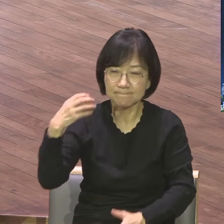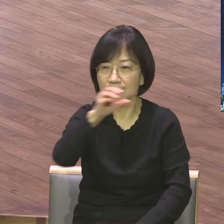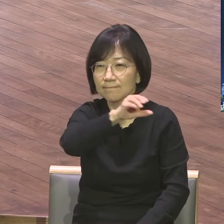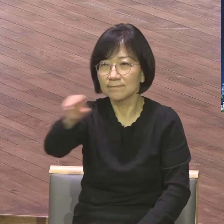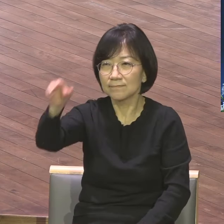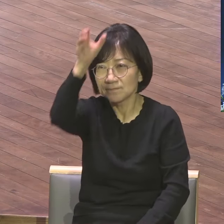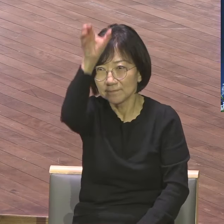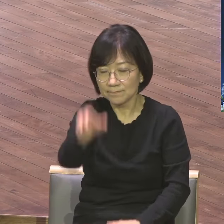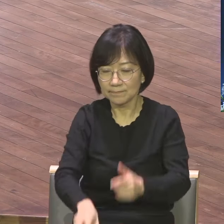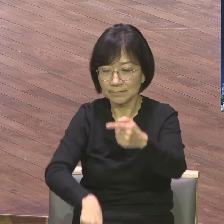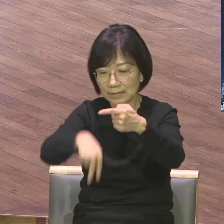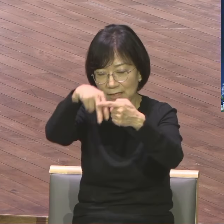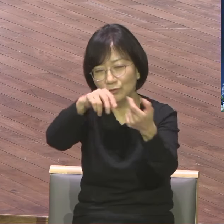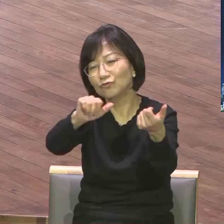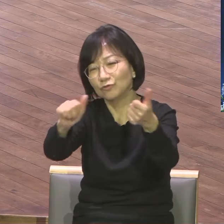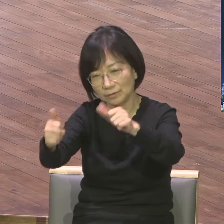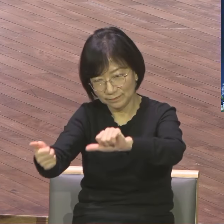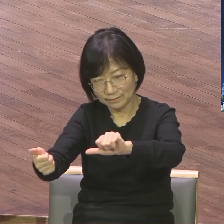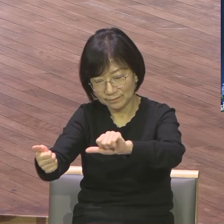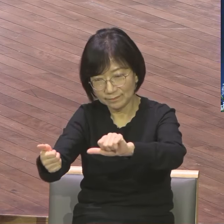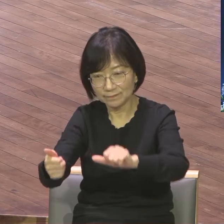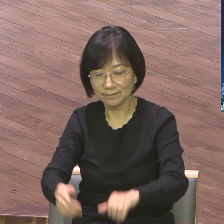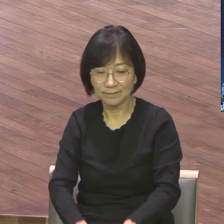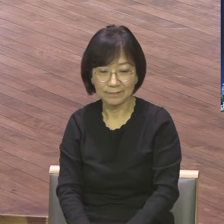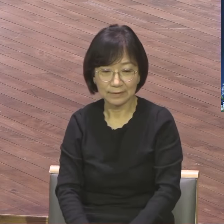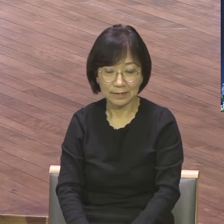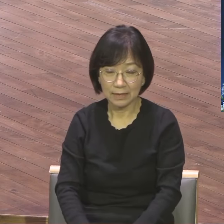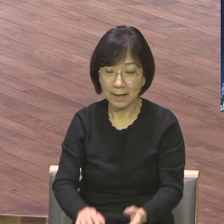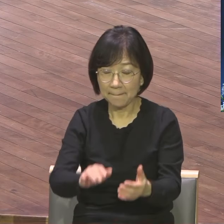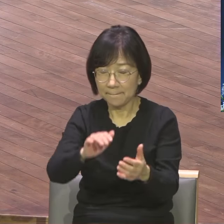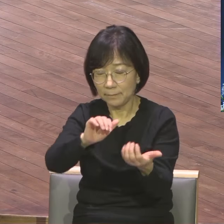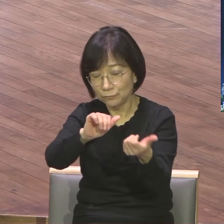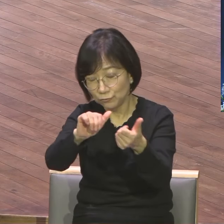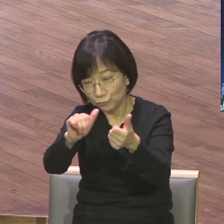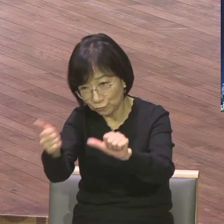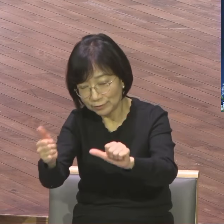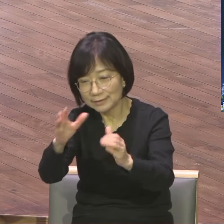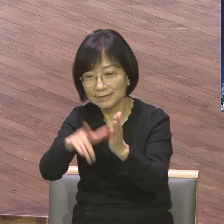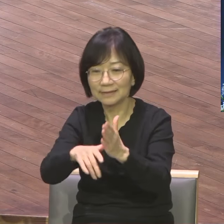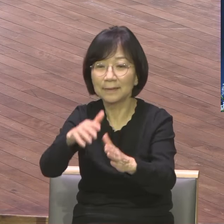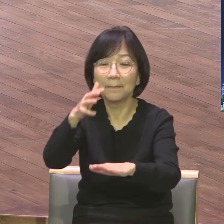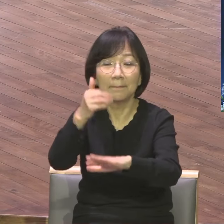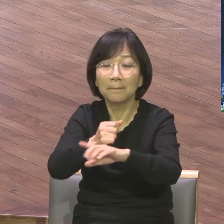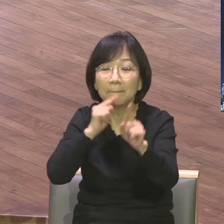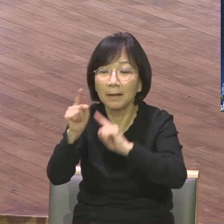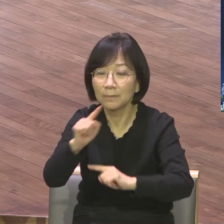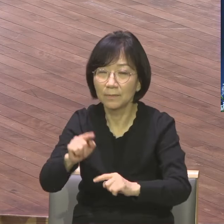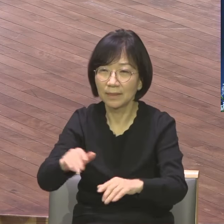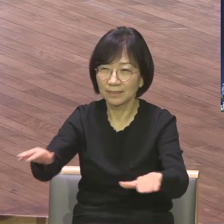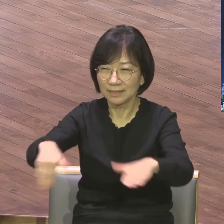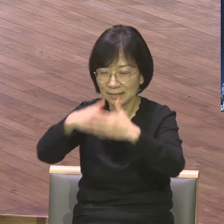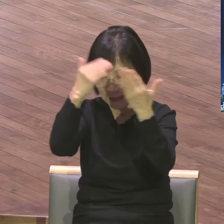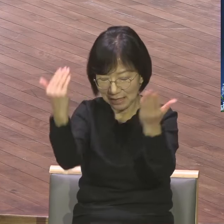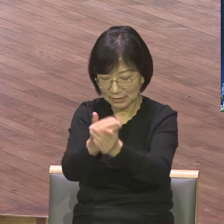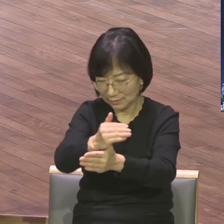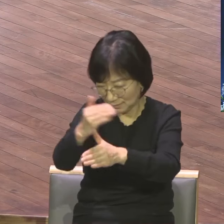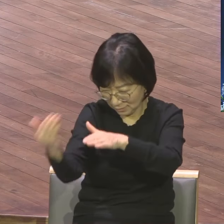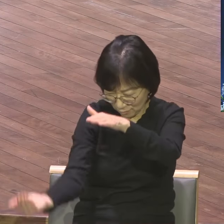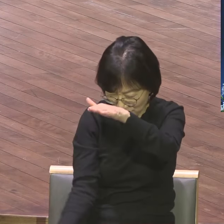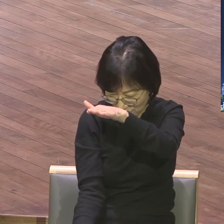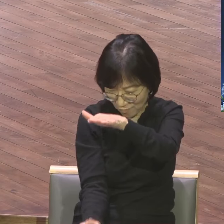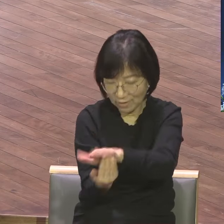돼요. 우리 예수님은 마지막 십자가에서 다 이루었다. 수천 년 전에 예언된 구약의